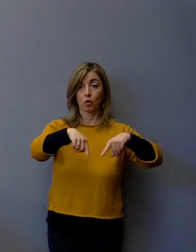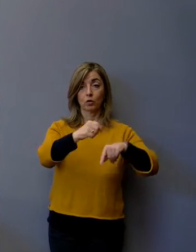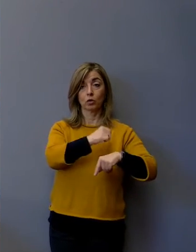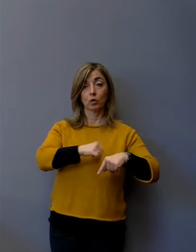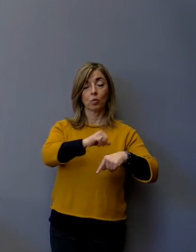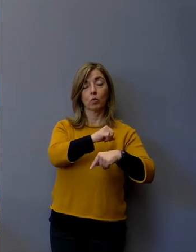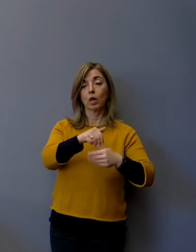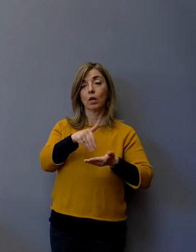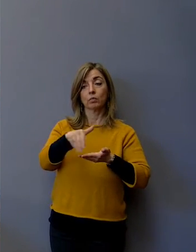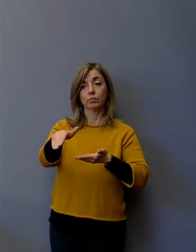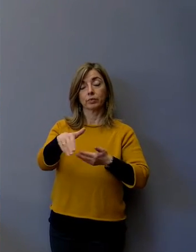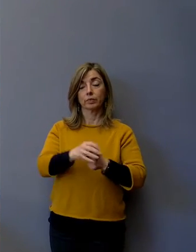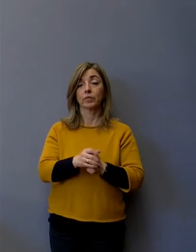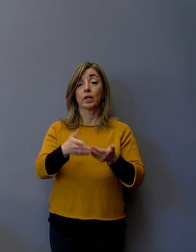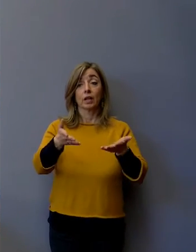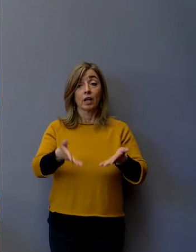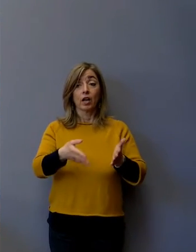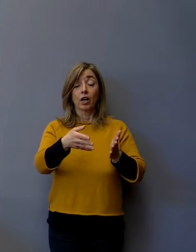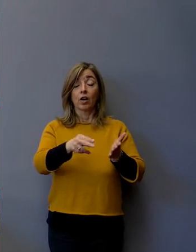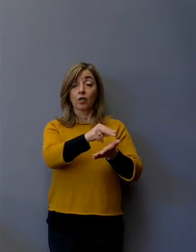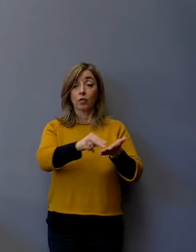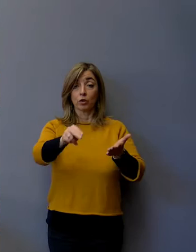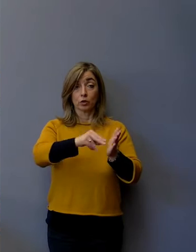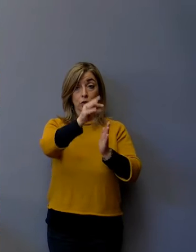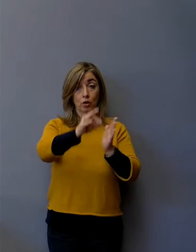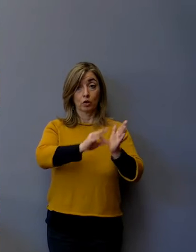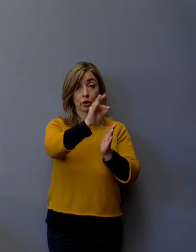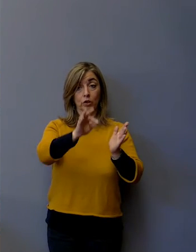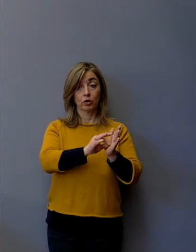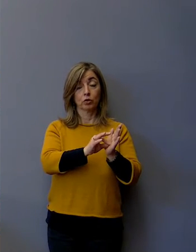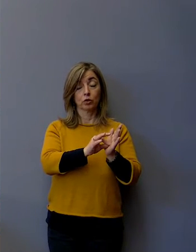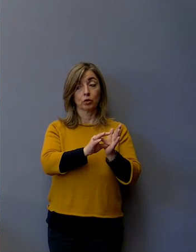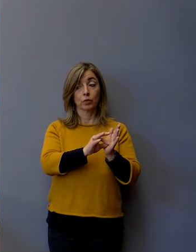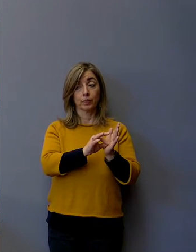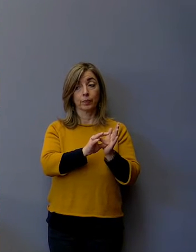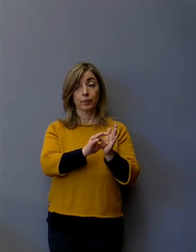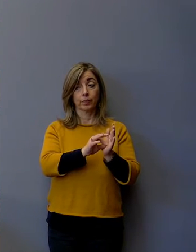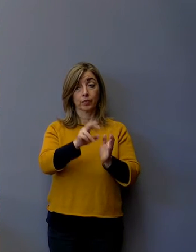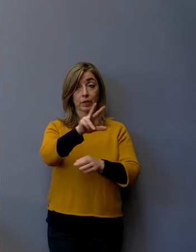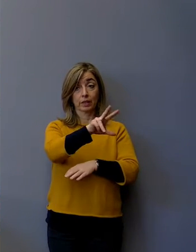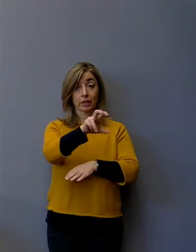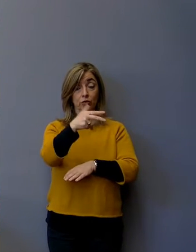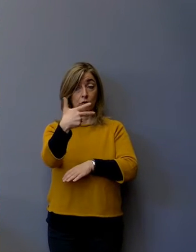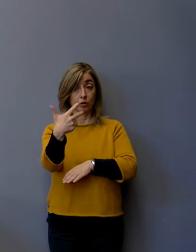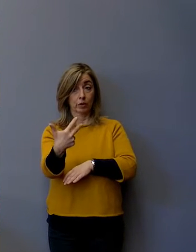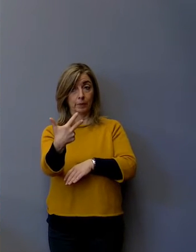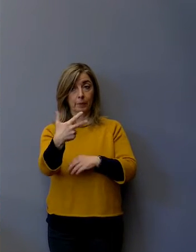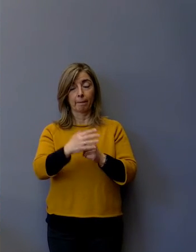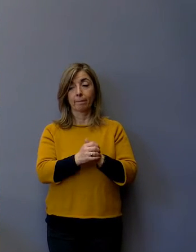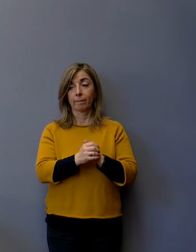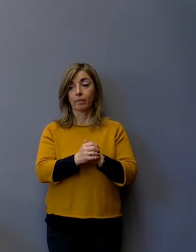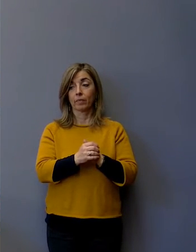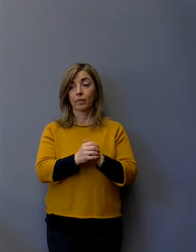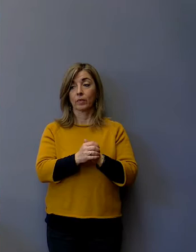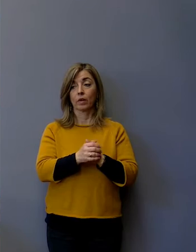pongo ora in votazione l'ordine del giorno numero 303 con